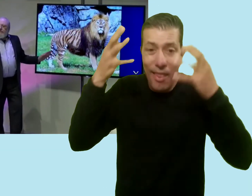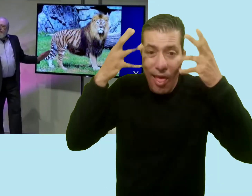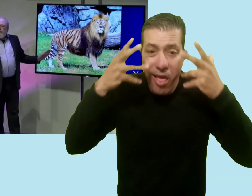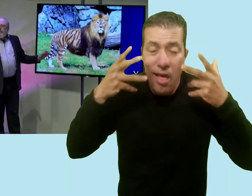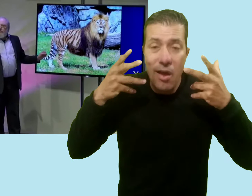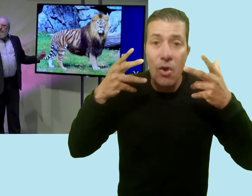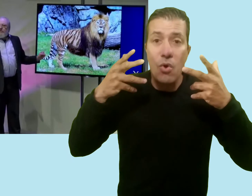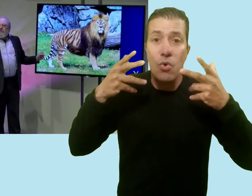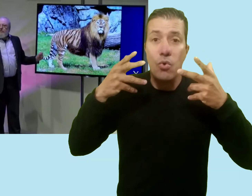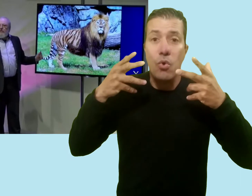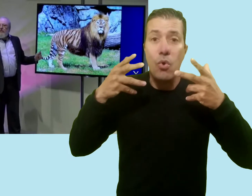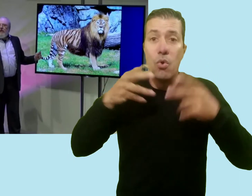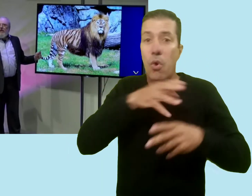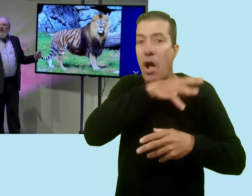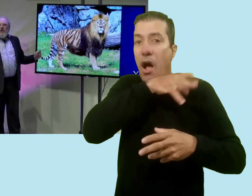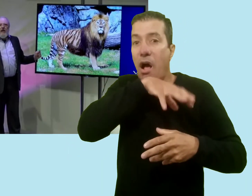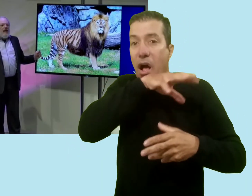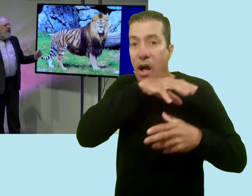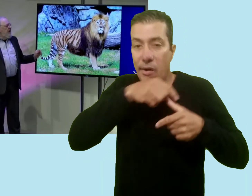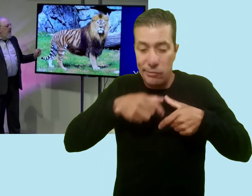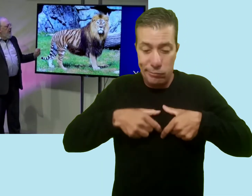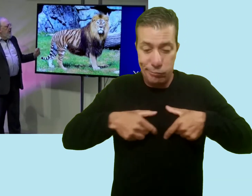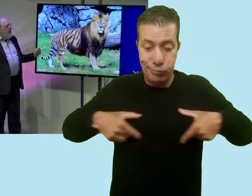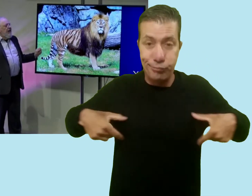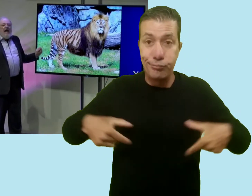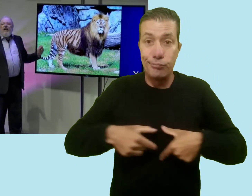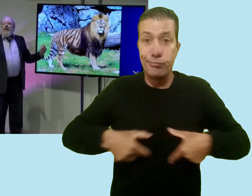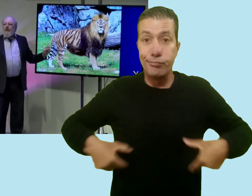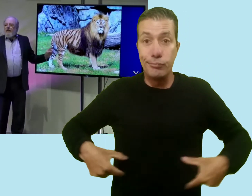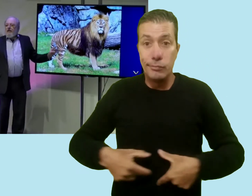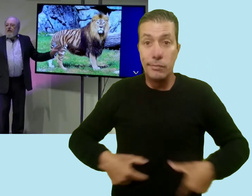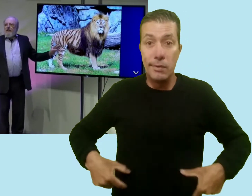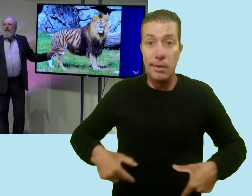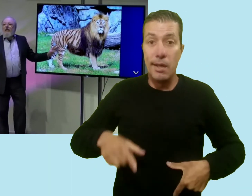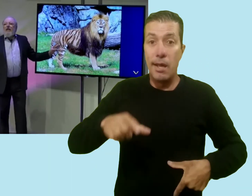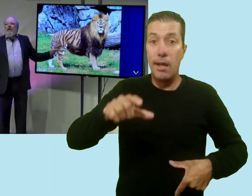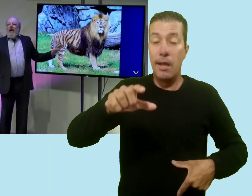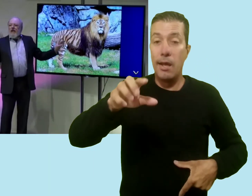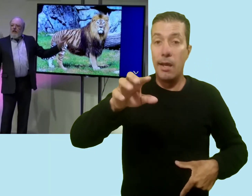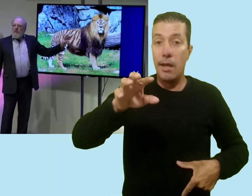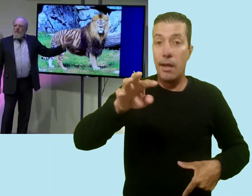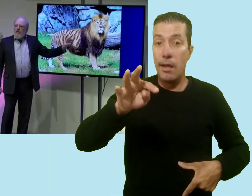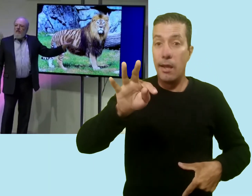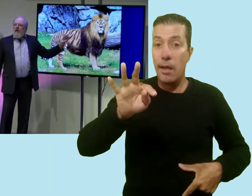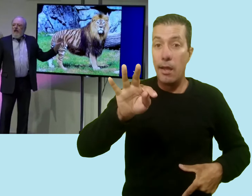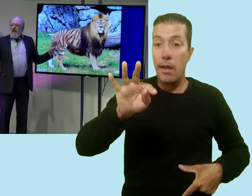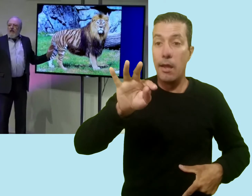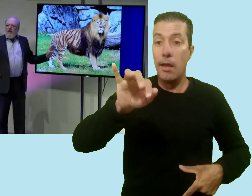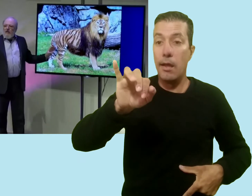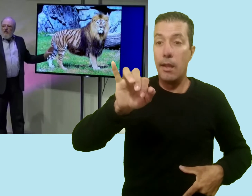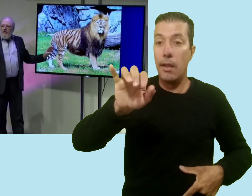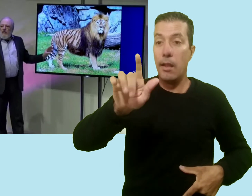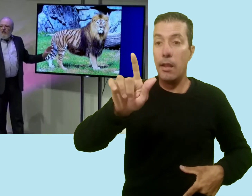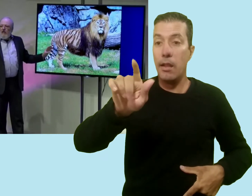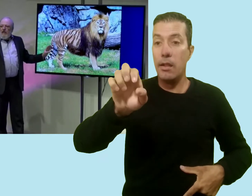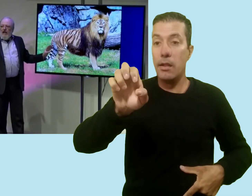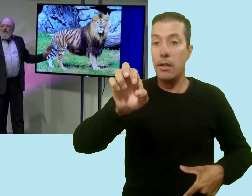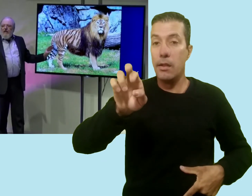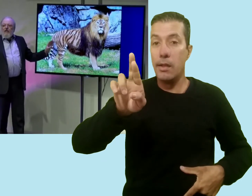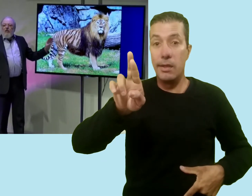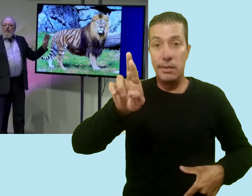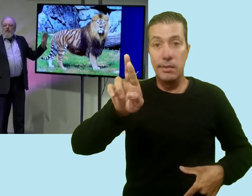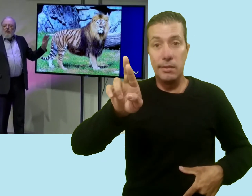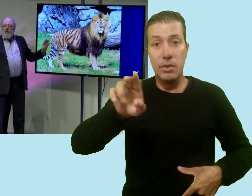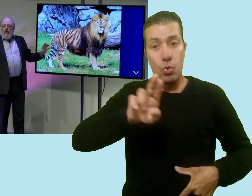tigre. Ele chama liger, de lion e tiger.